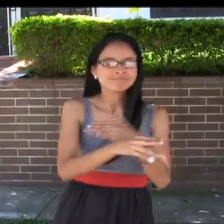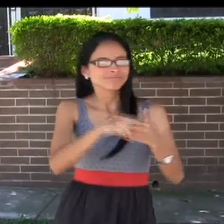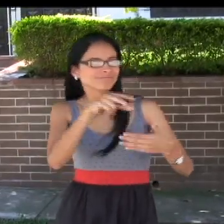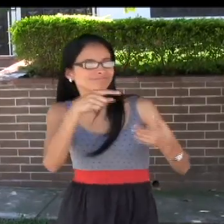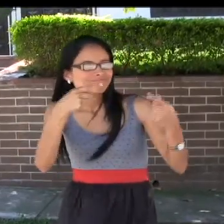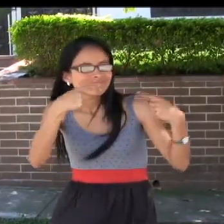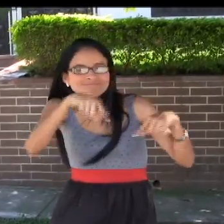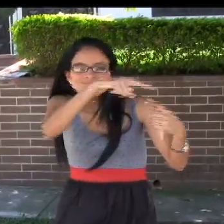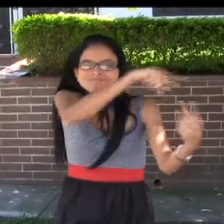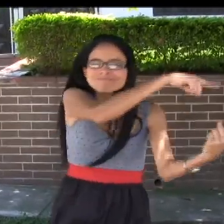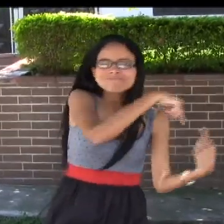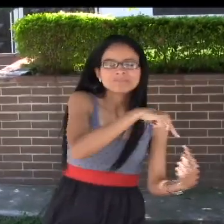Veamos la nota.